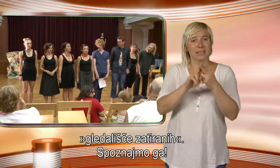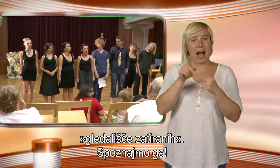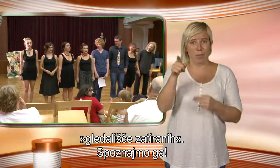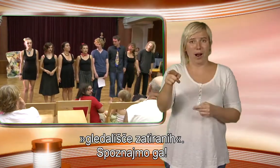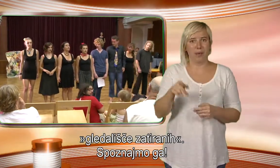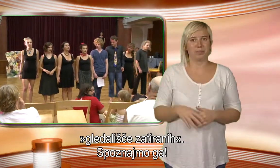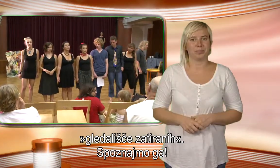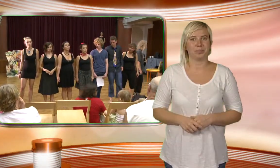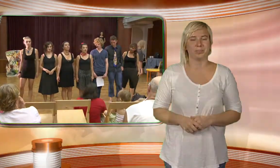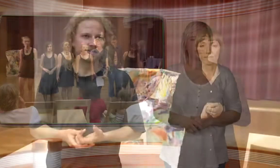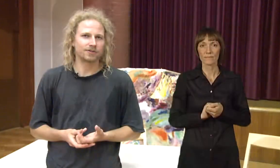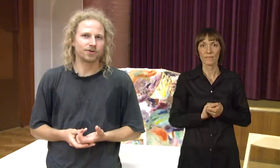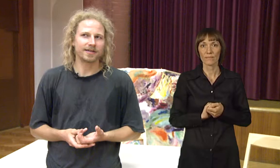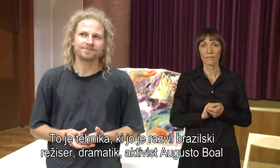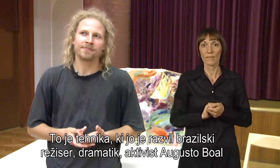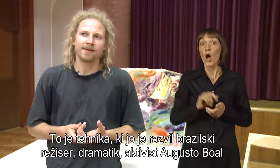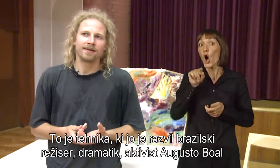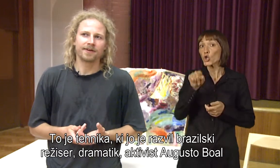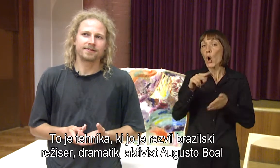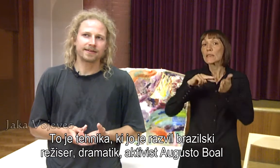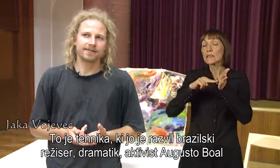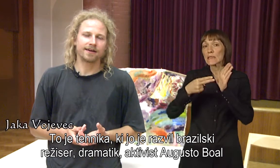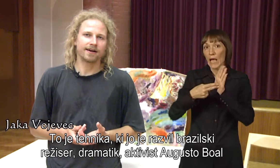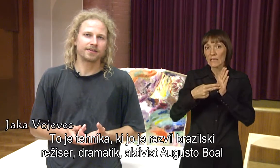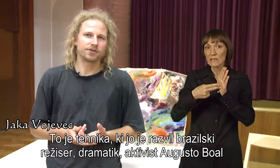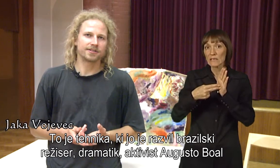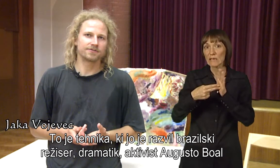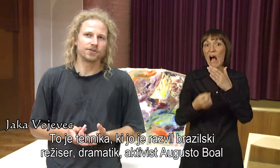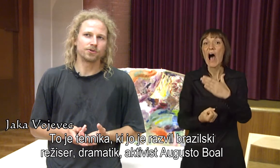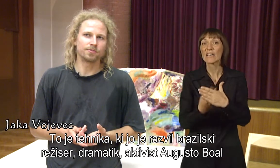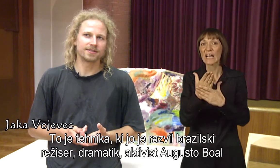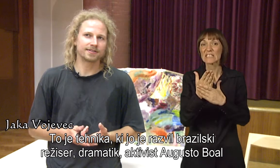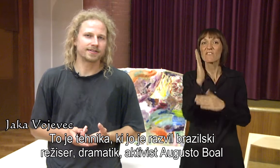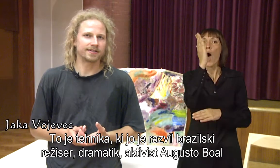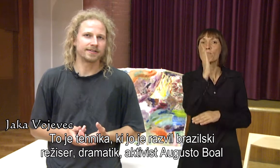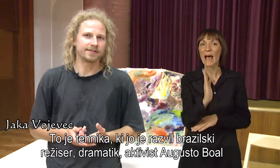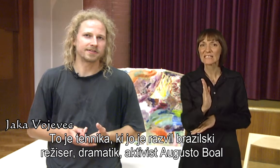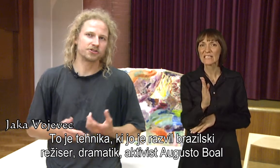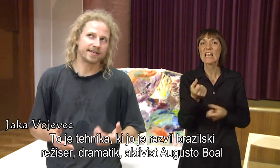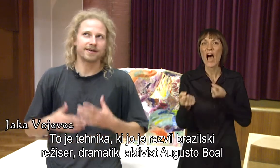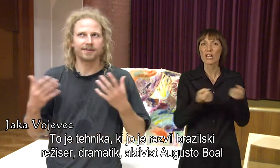Spoznajmo ga. To je neka tehnika, ki jo je razvil brazilski režiser,